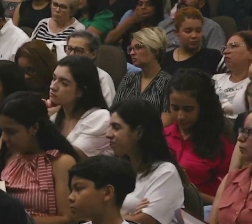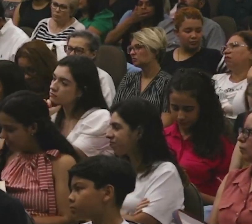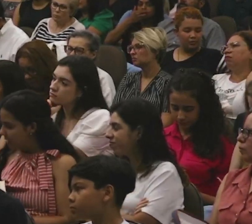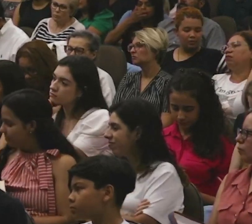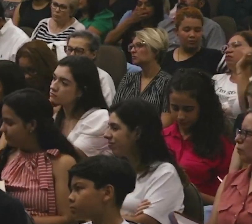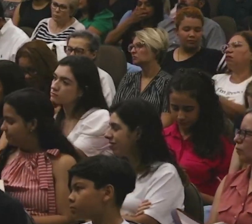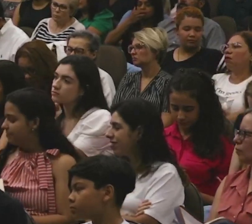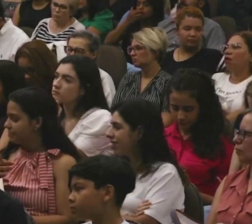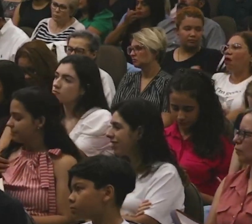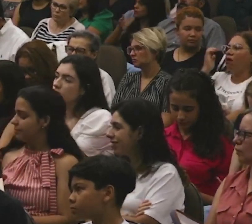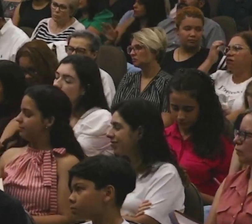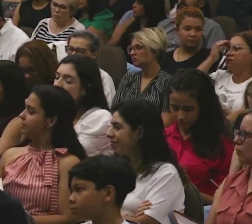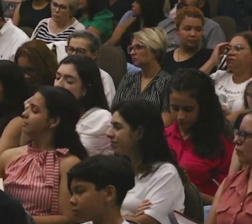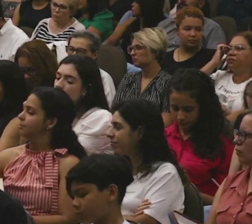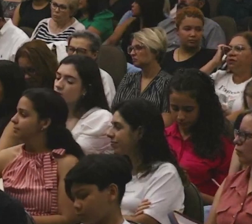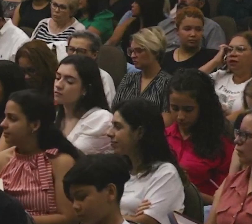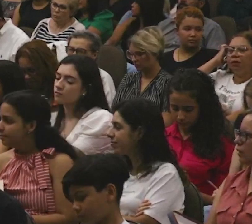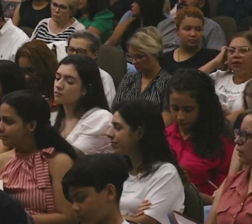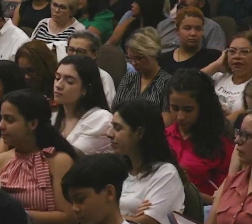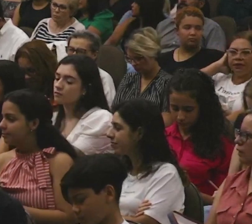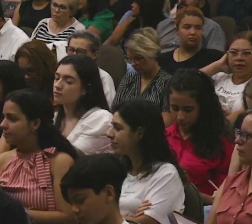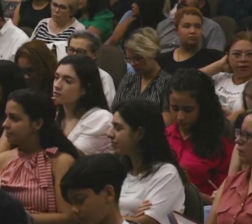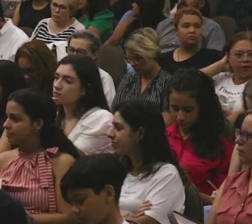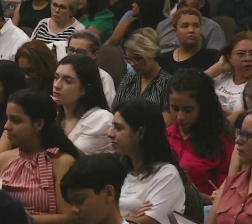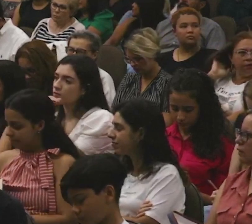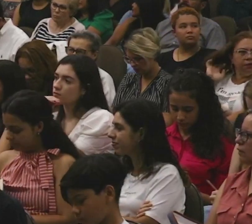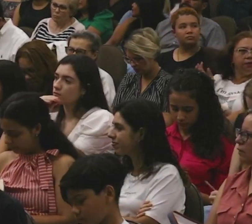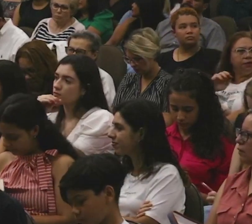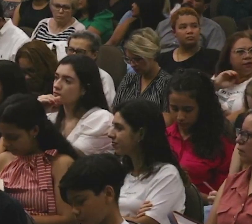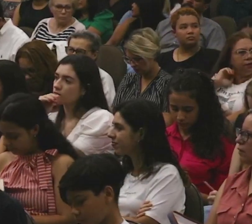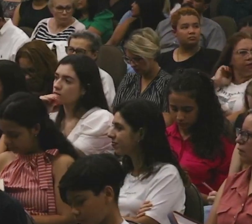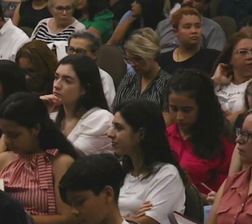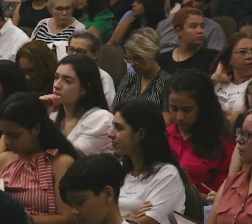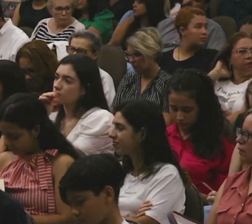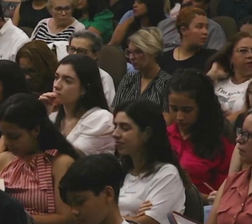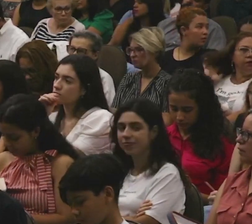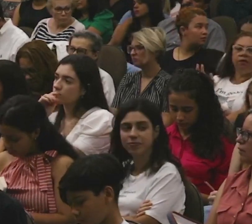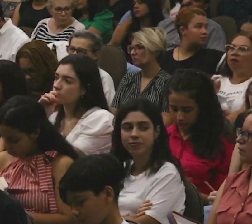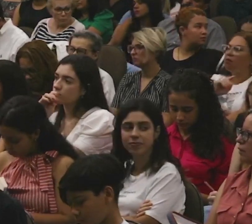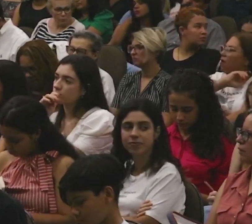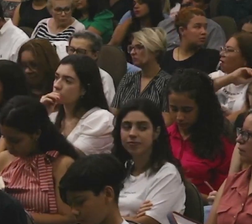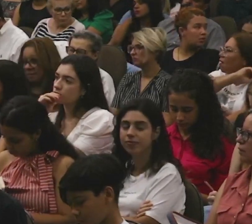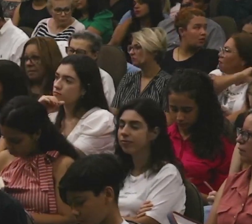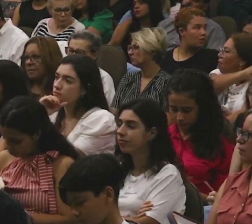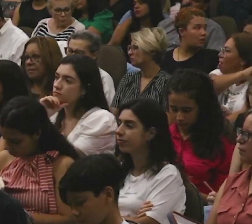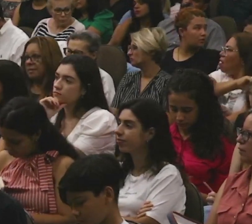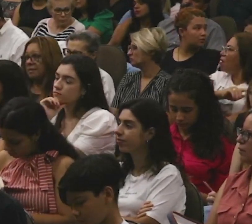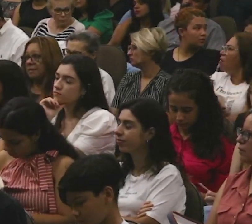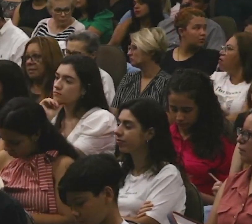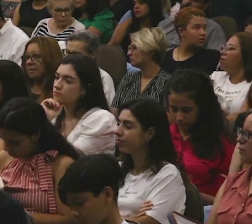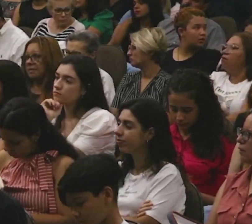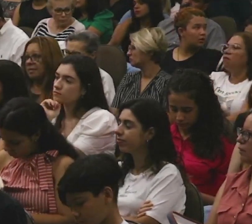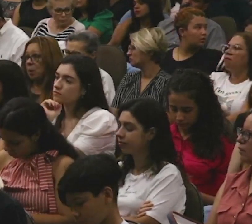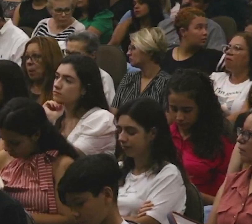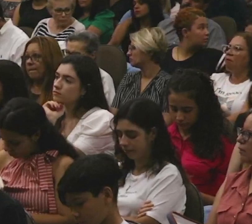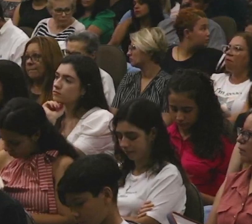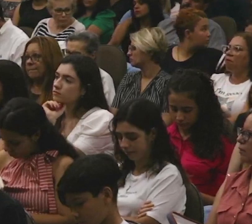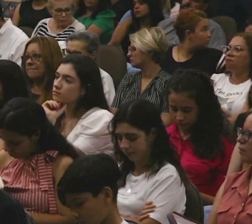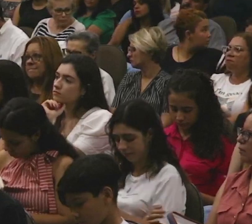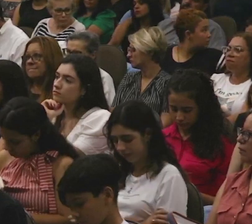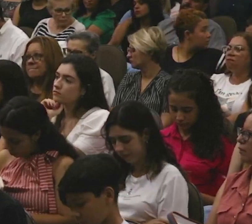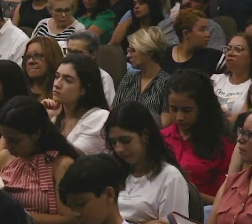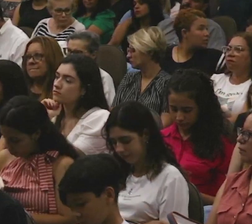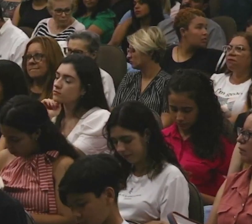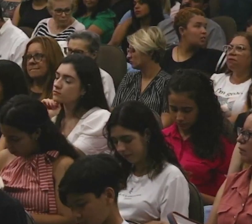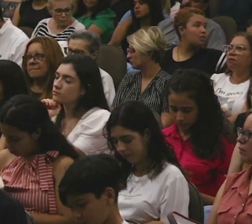justiça, santidade, glória, as virtudes humanas, mansidão, humildade, longanimidade,